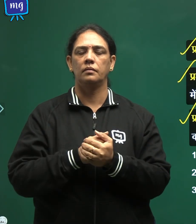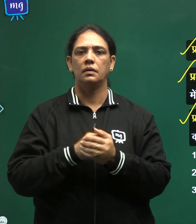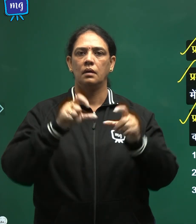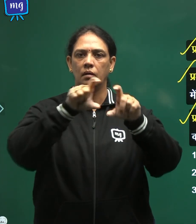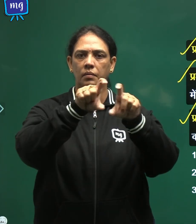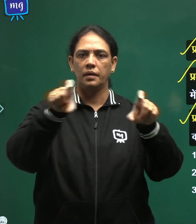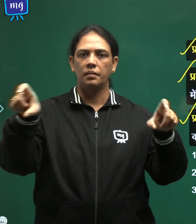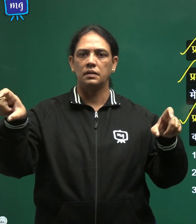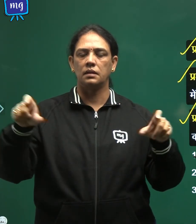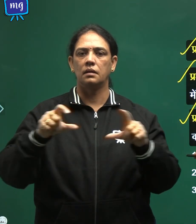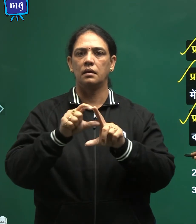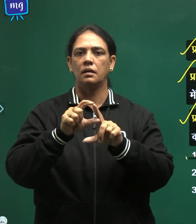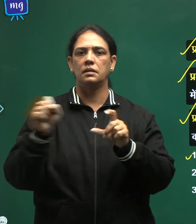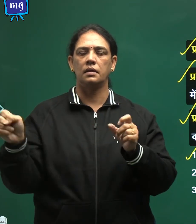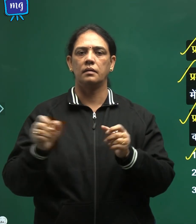परिभाषित कीजिए।